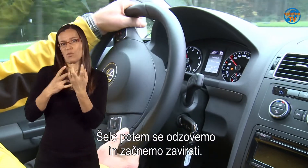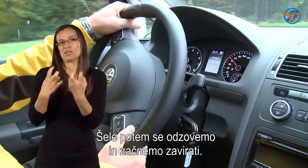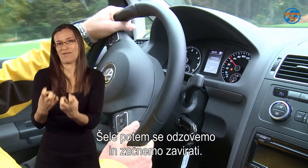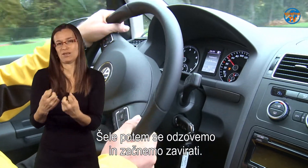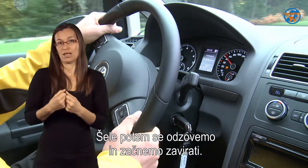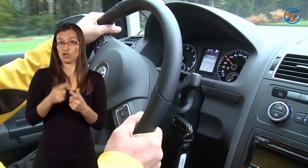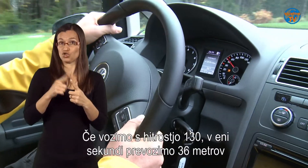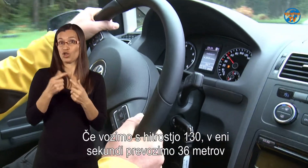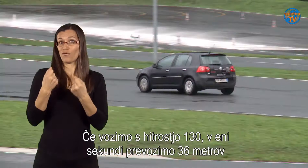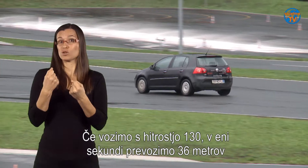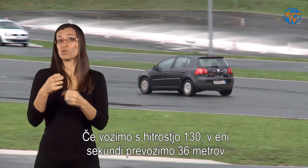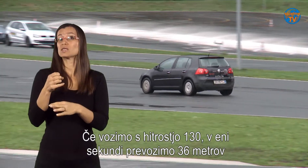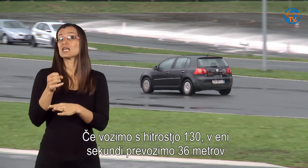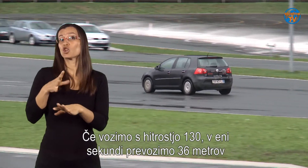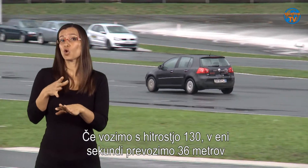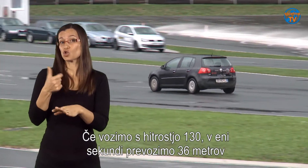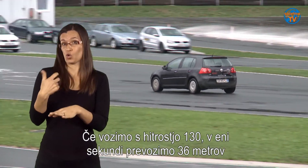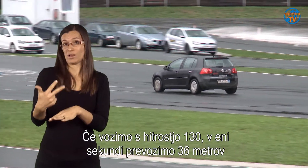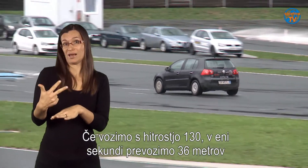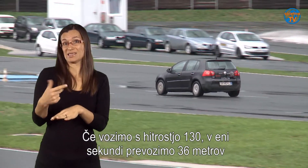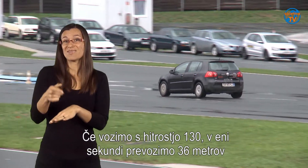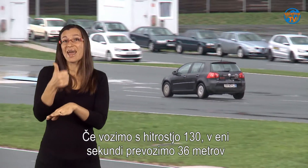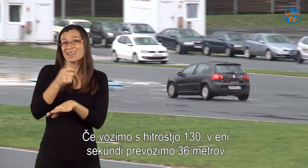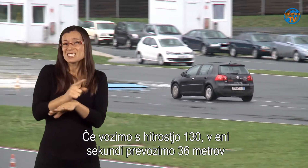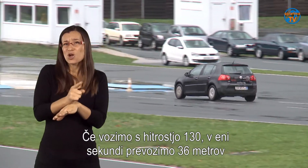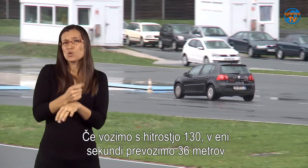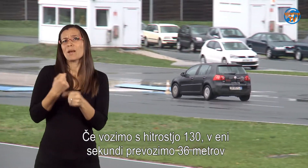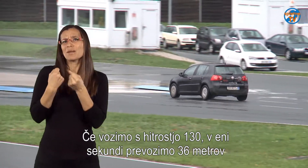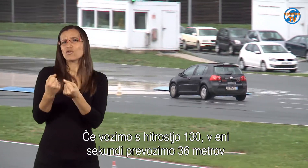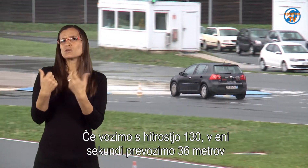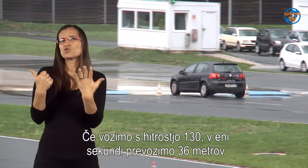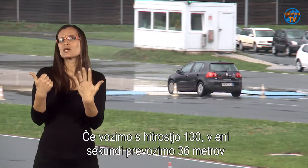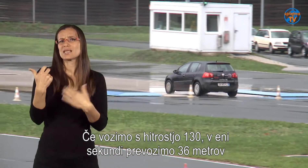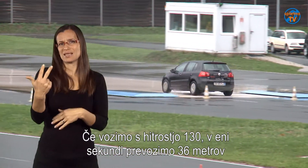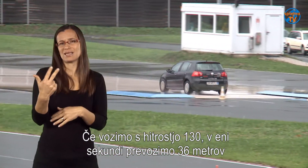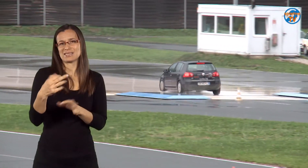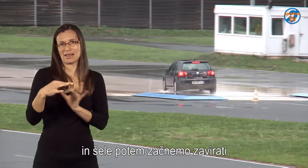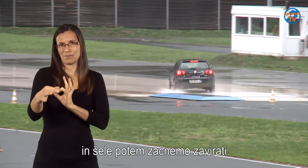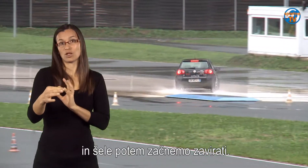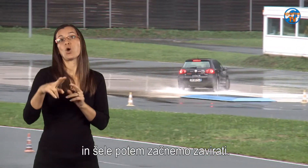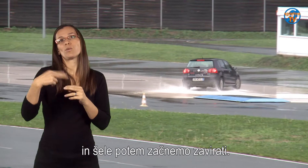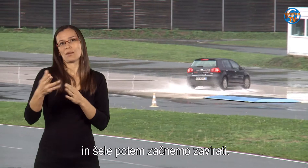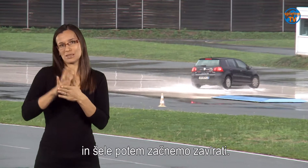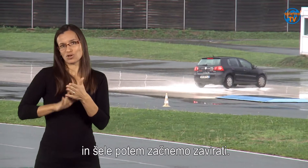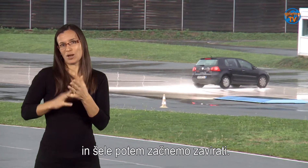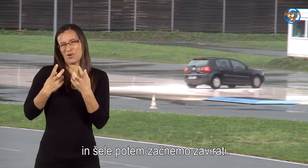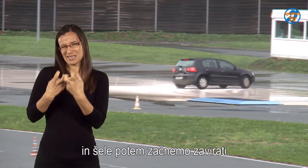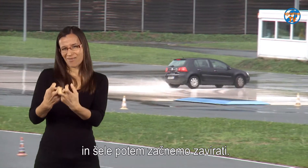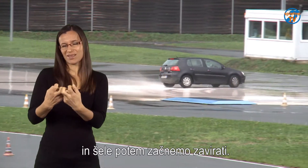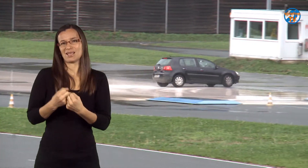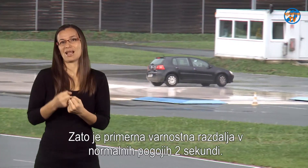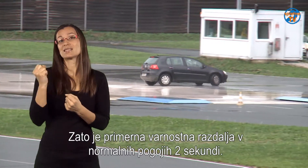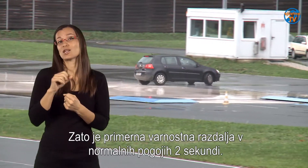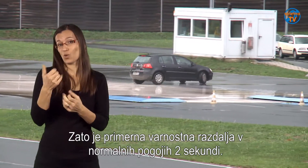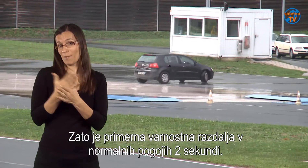zavirati. Če vozimo s hitrostjo 130, v tej 1 sekundi prevozimo 36 metrov, potem šele začnemo zavirati.